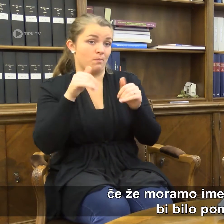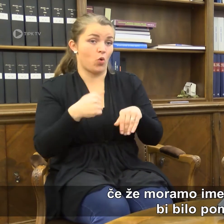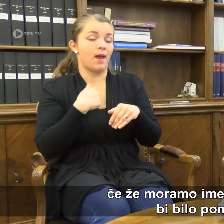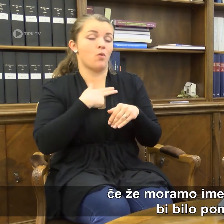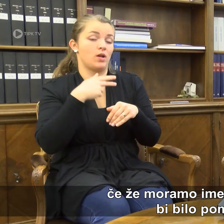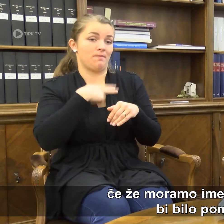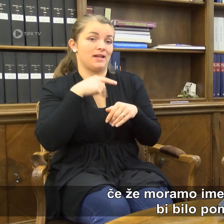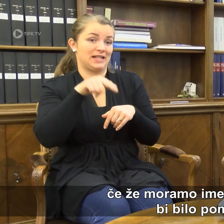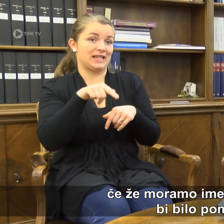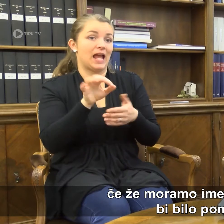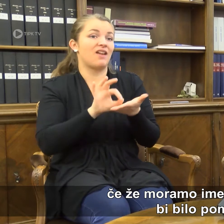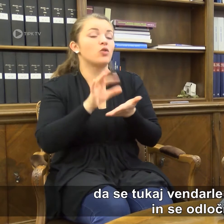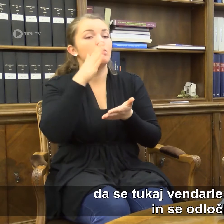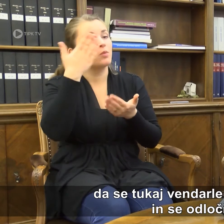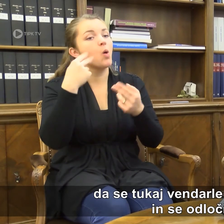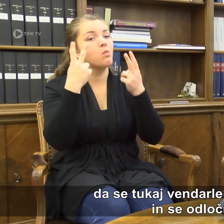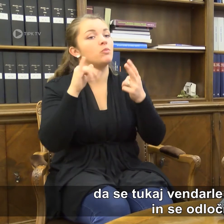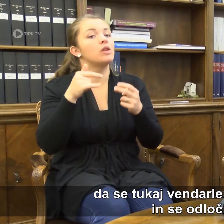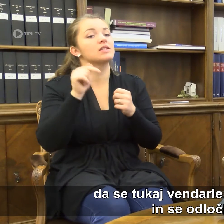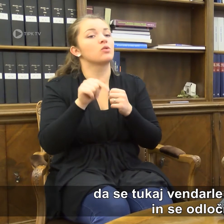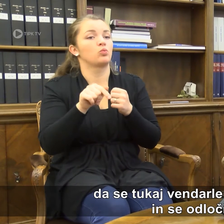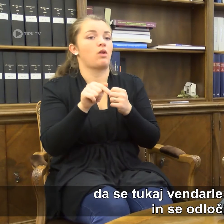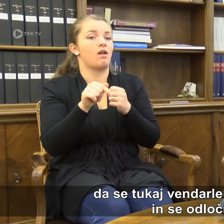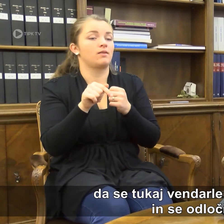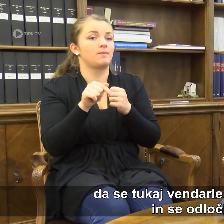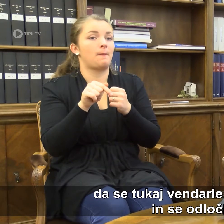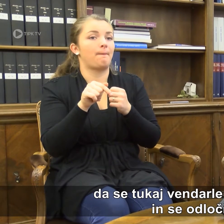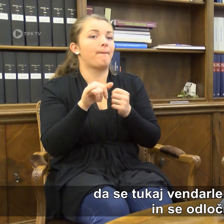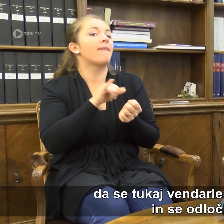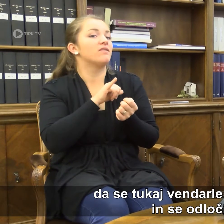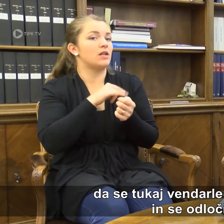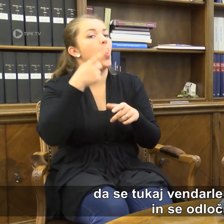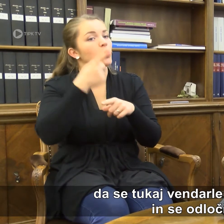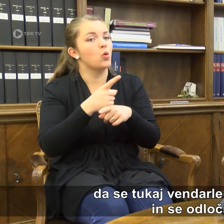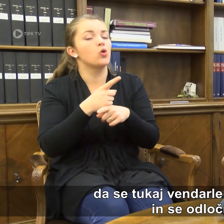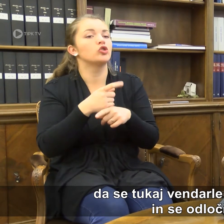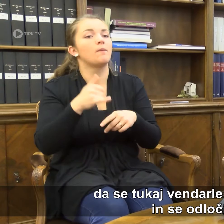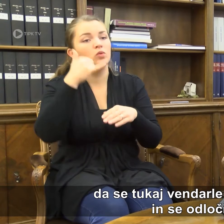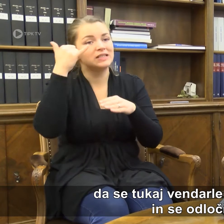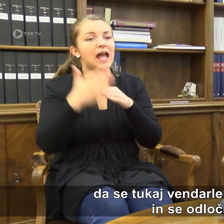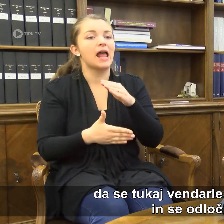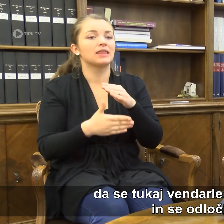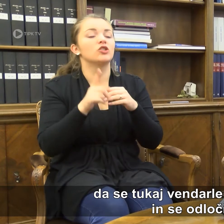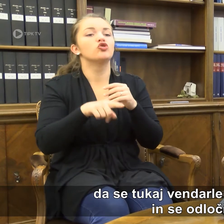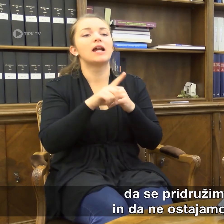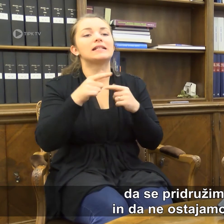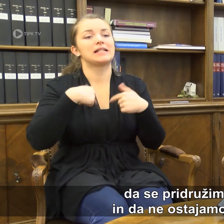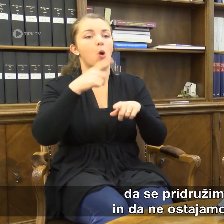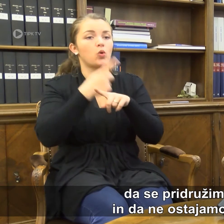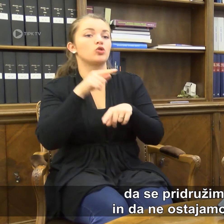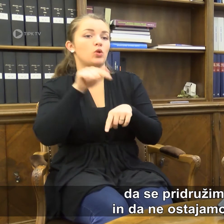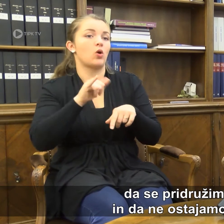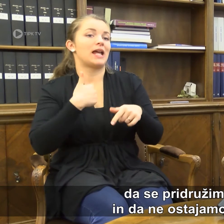ta referendum, bi bilo pomembno, da se tukaj vendarle odločamo zadnjič in se odločimo tako, da